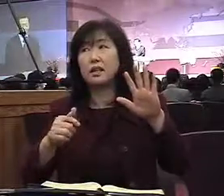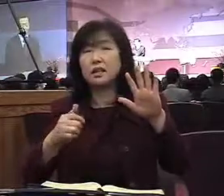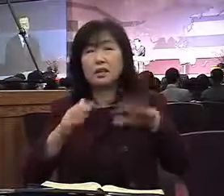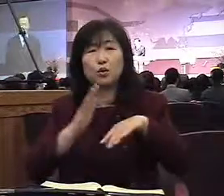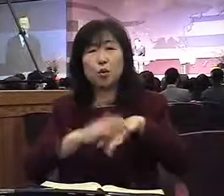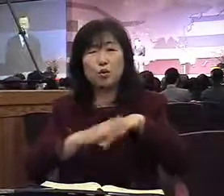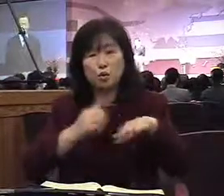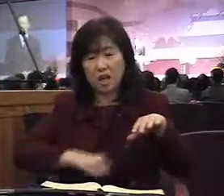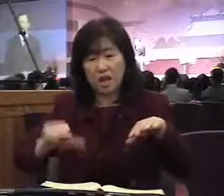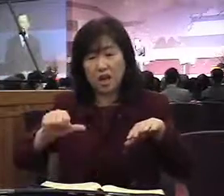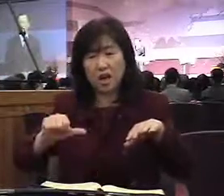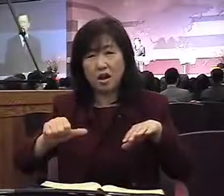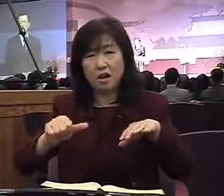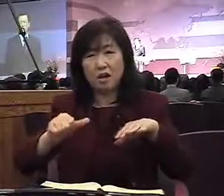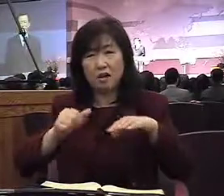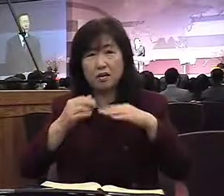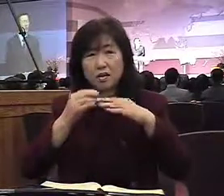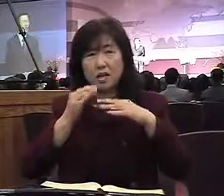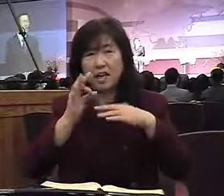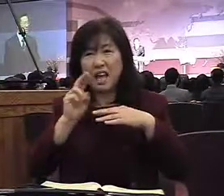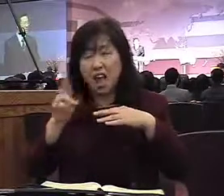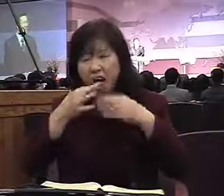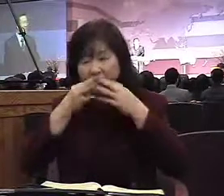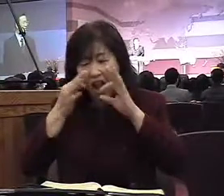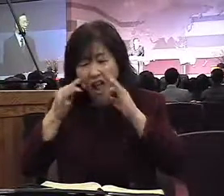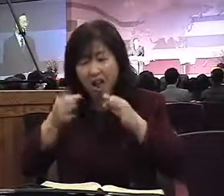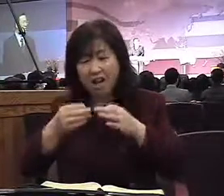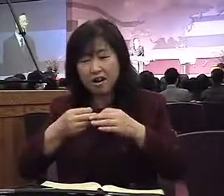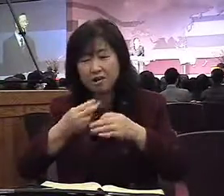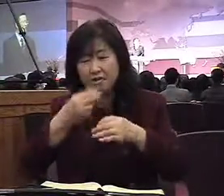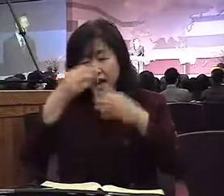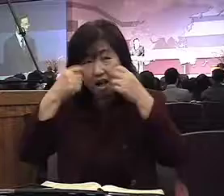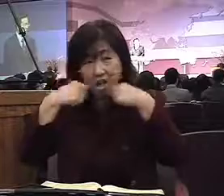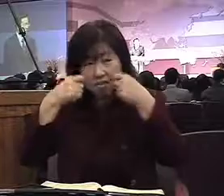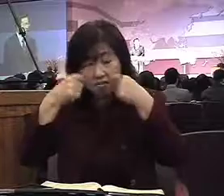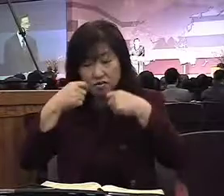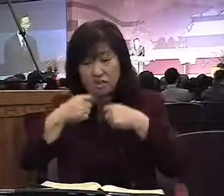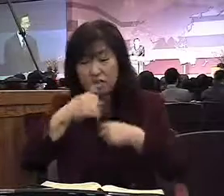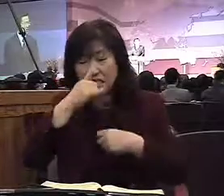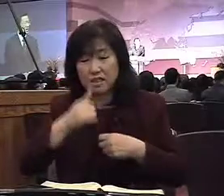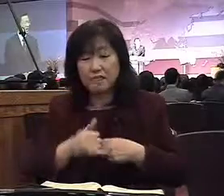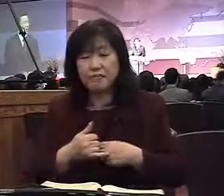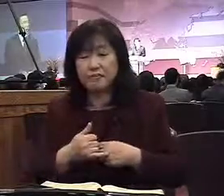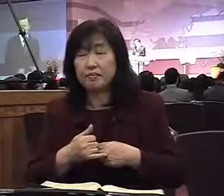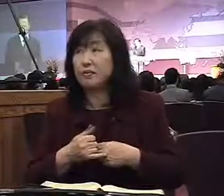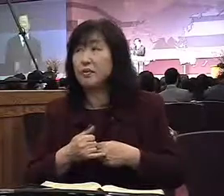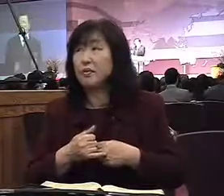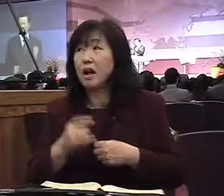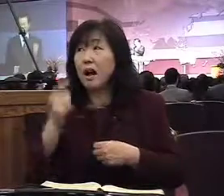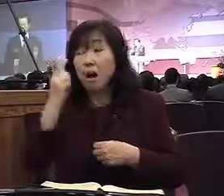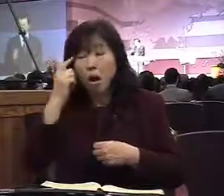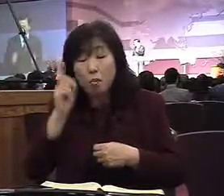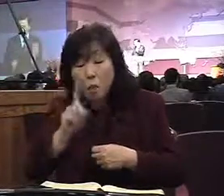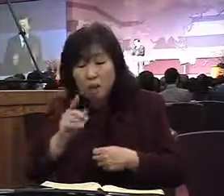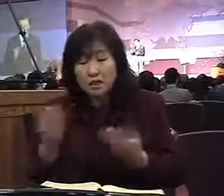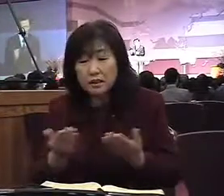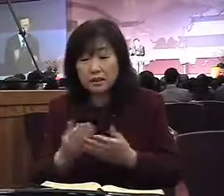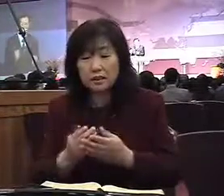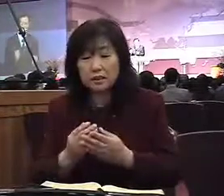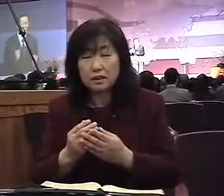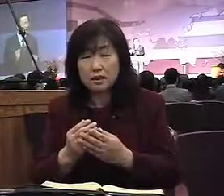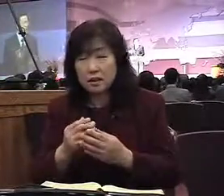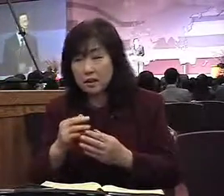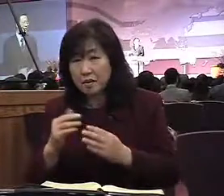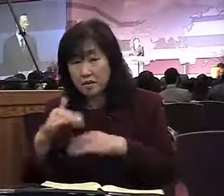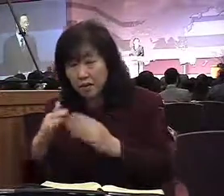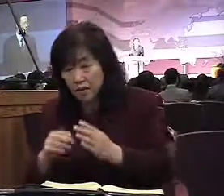와 하고 막 울면서 숨 넘어가는 듯한 그런 울음으로 막 울더래. 무슨 일인가 하고 가족들이